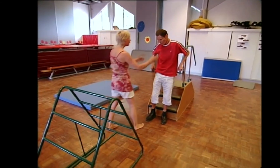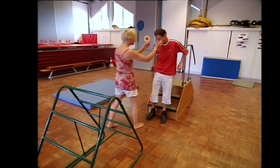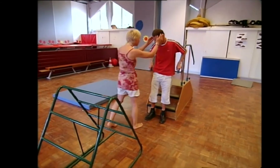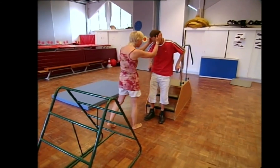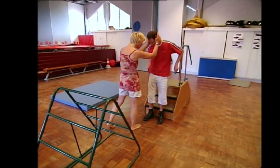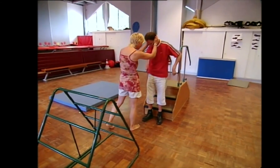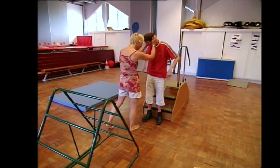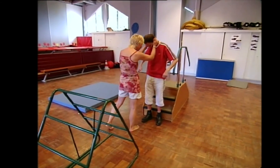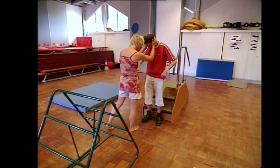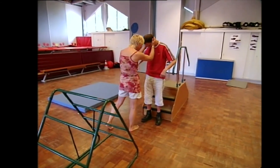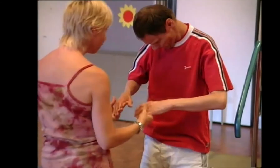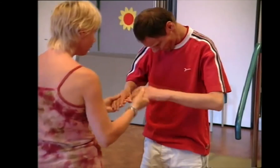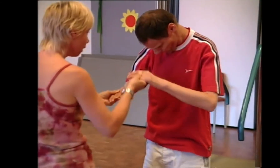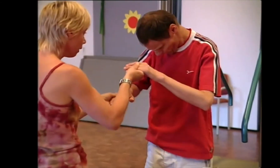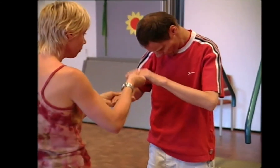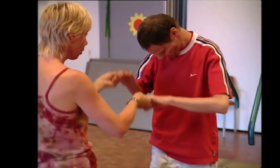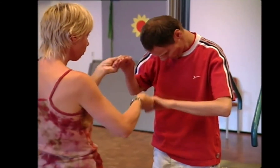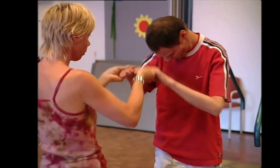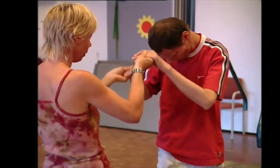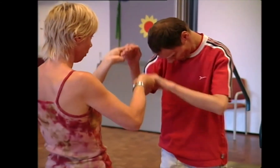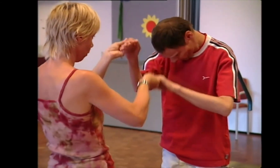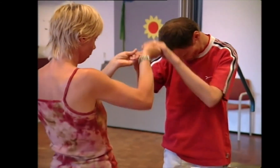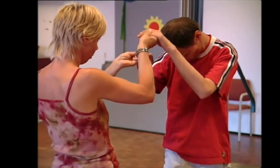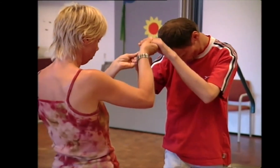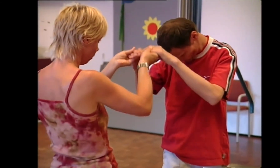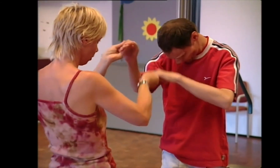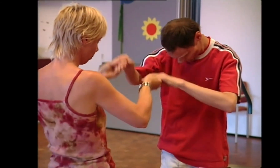Beneden aangekomen zegt ze dat het trap op, trap afgedeelte klaar is.